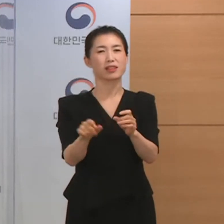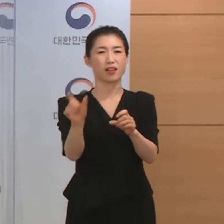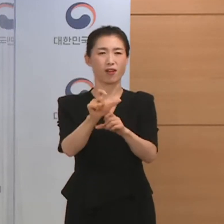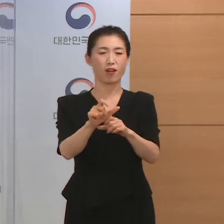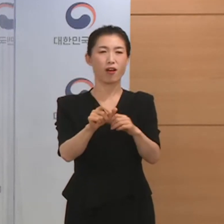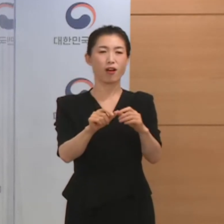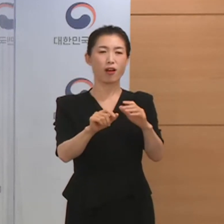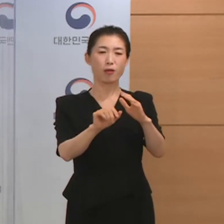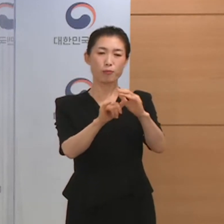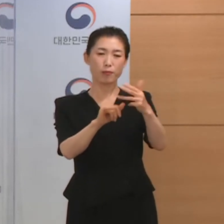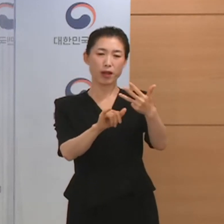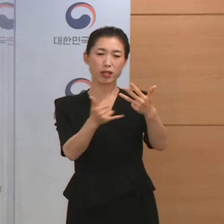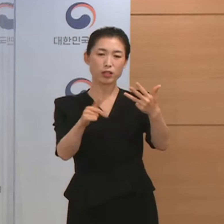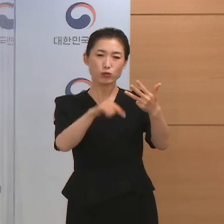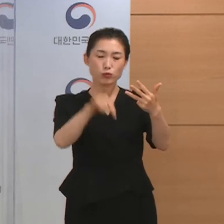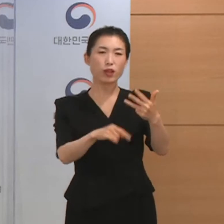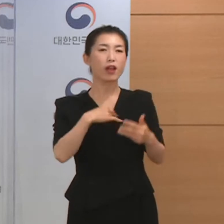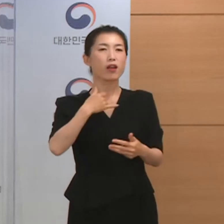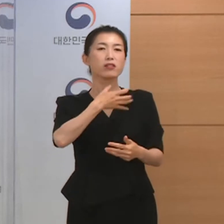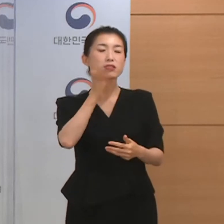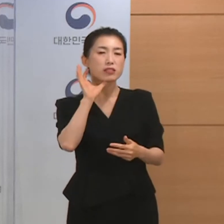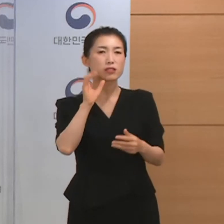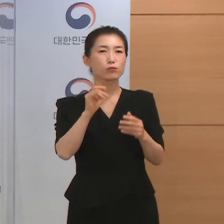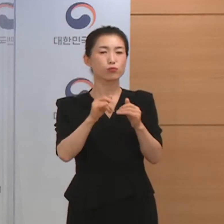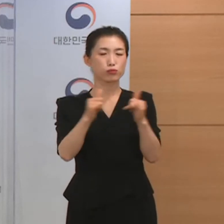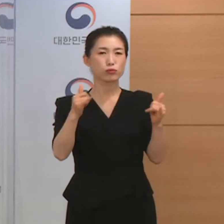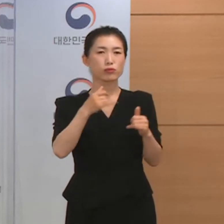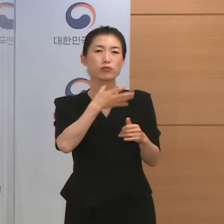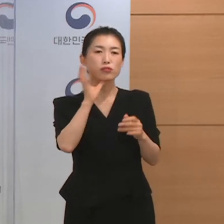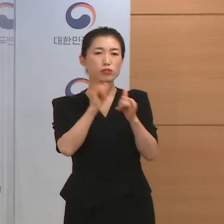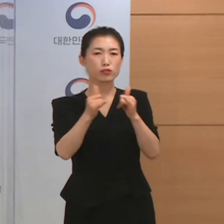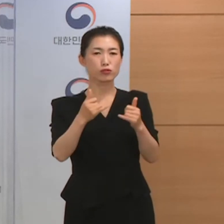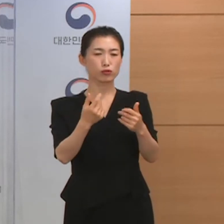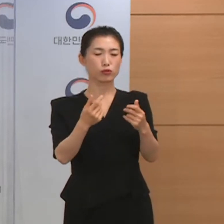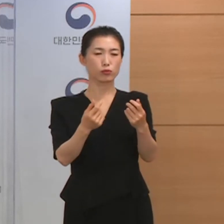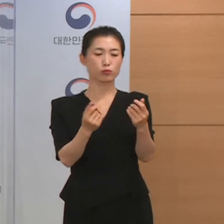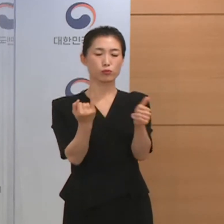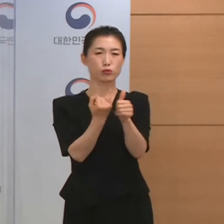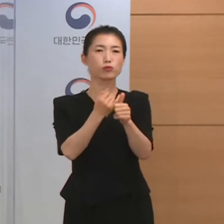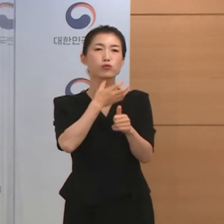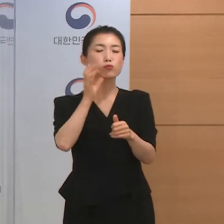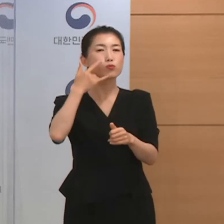예방접종이 진행된 노인 어르신분들을 제외하는 방법으로 해서